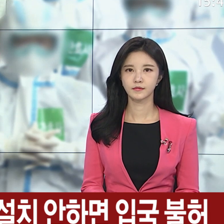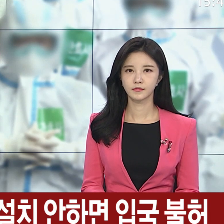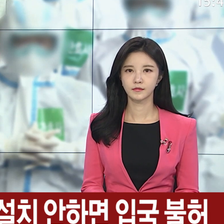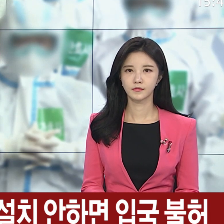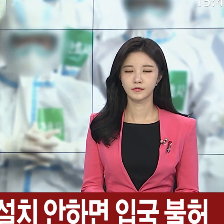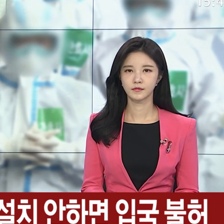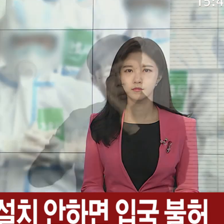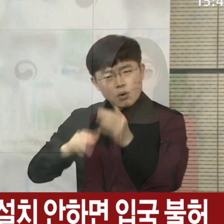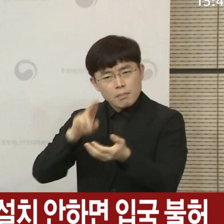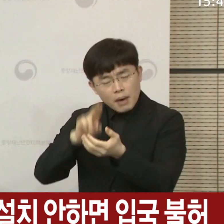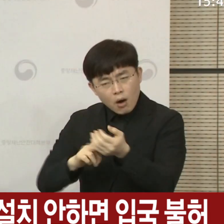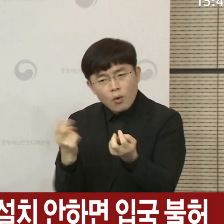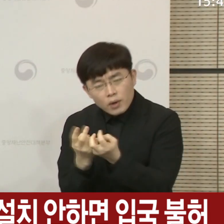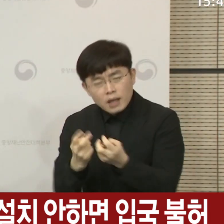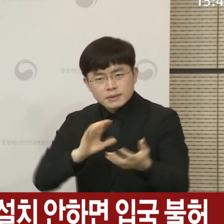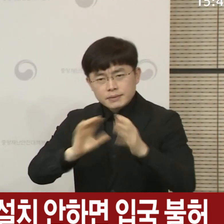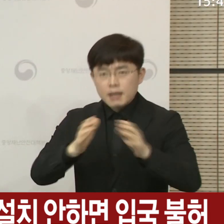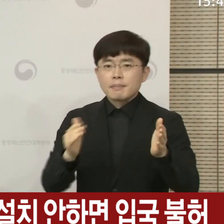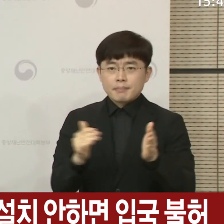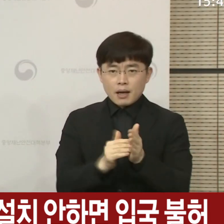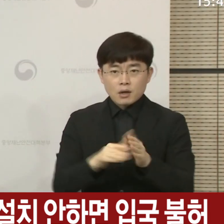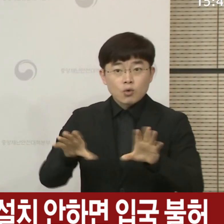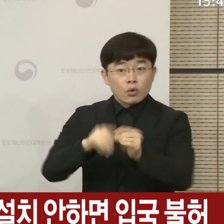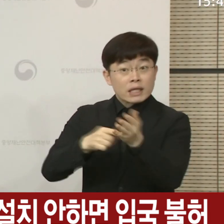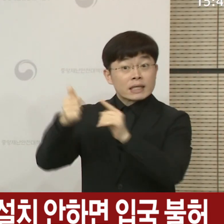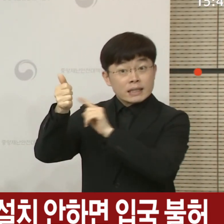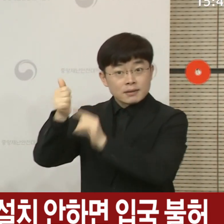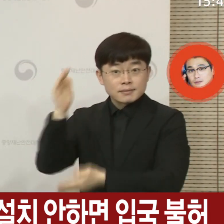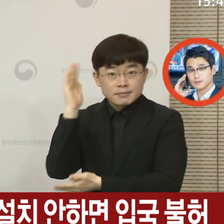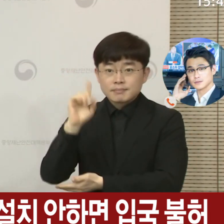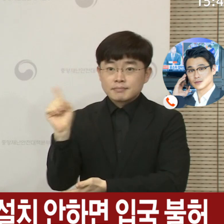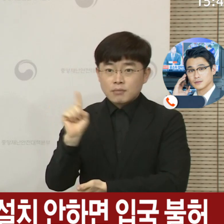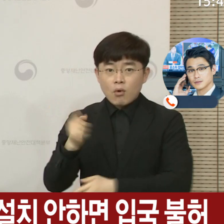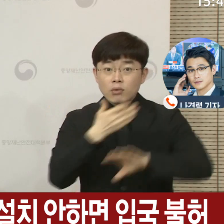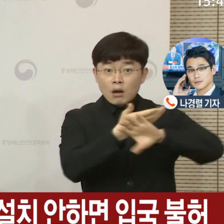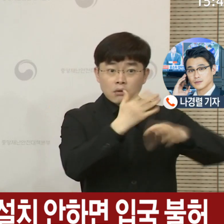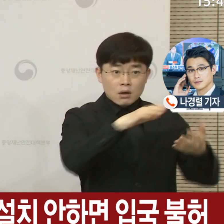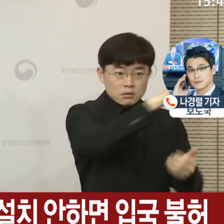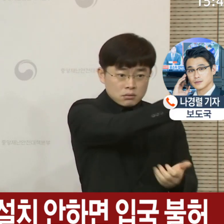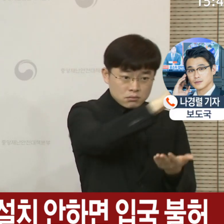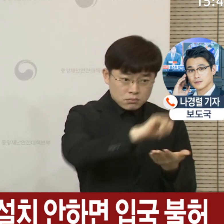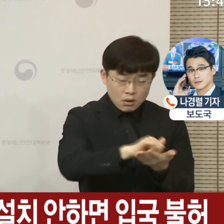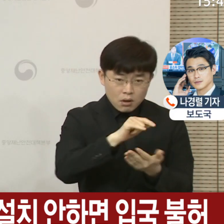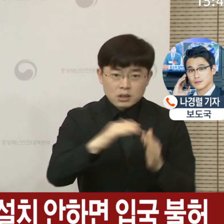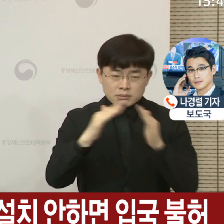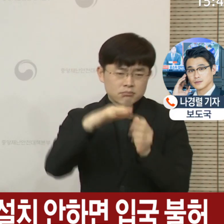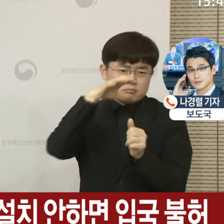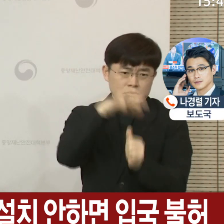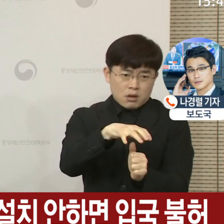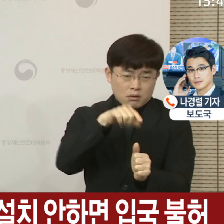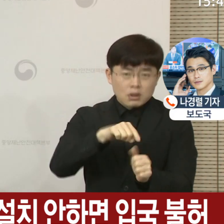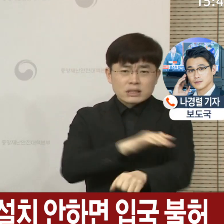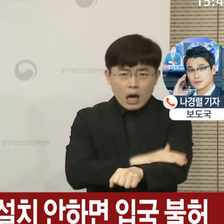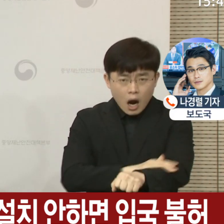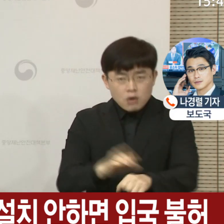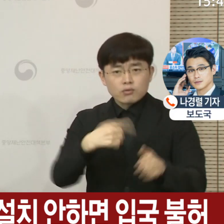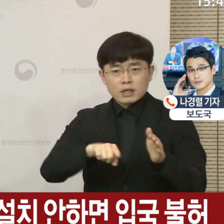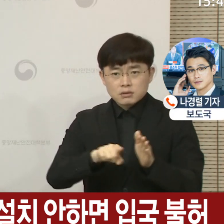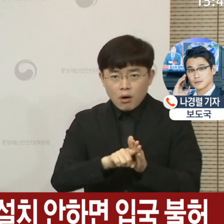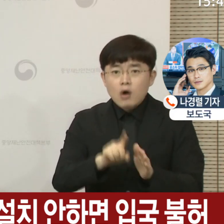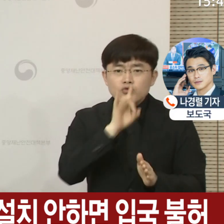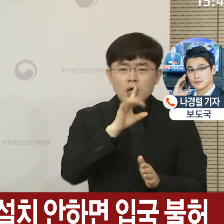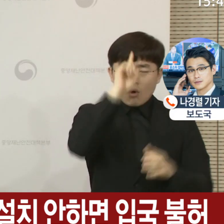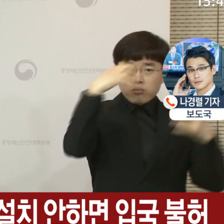네, 중앙재난안전대책본부는 유럽과 미국 등 해외에서 입국한 사람에 의한 지역사회 감염을 차단하기 위해 자가격리